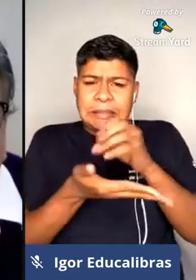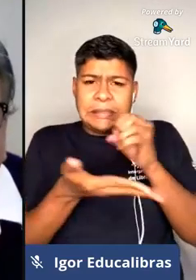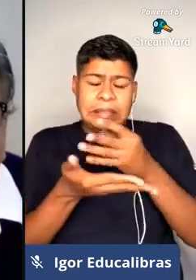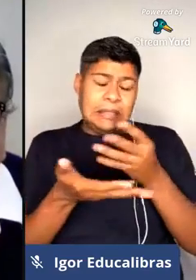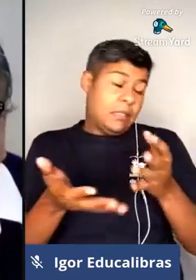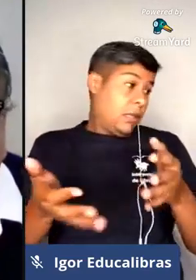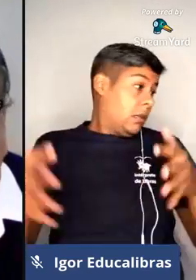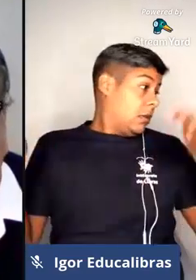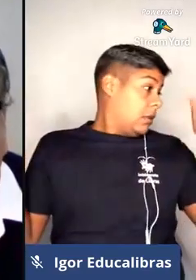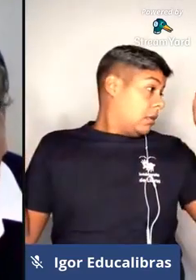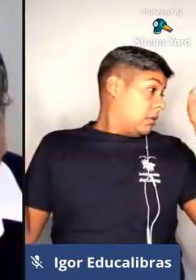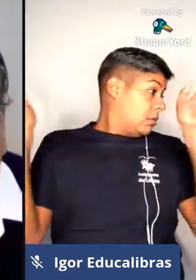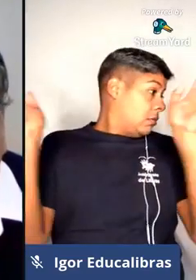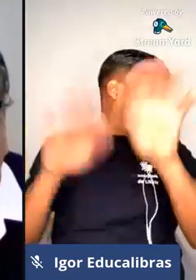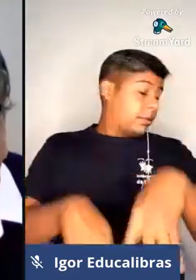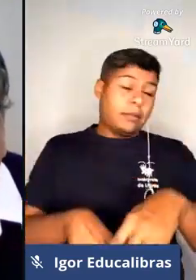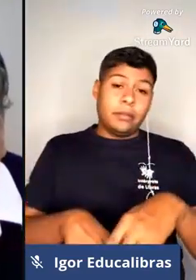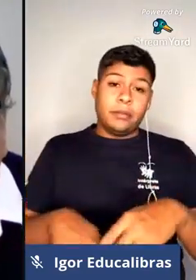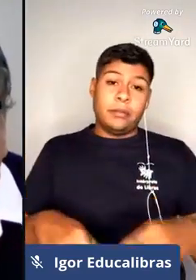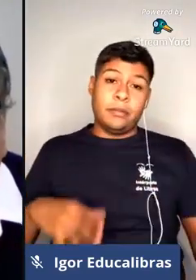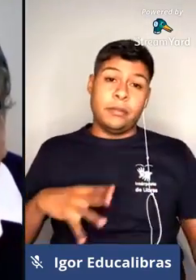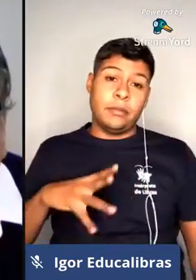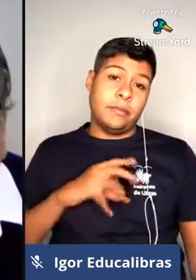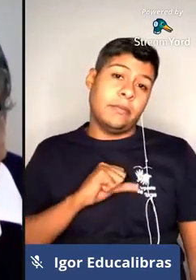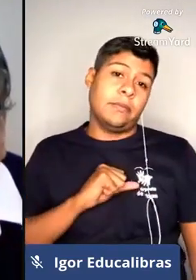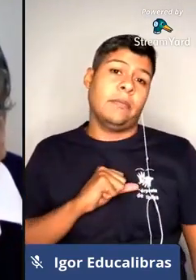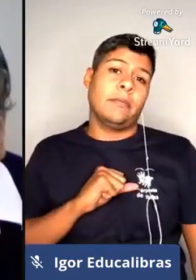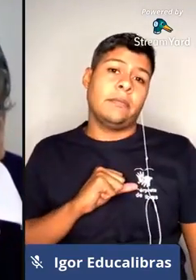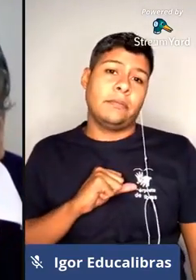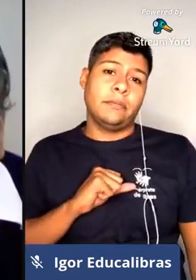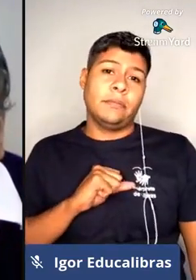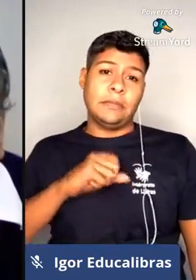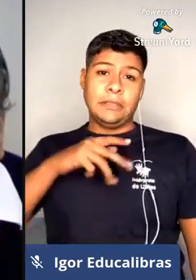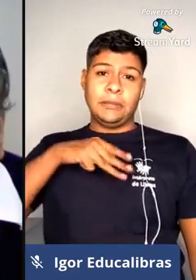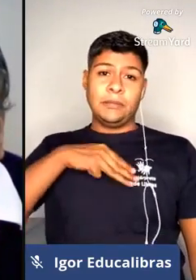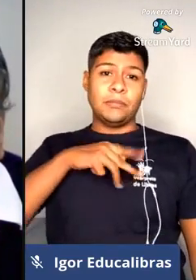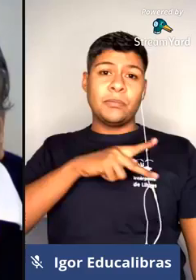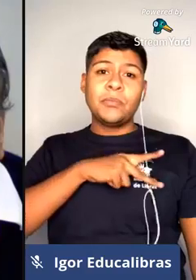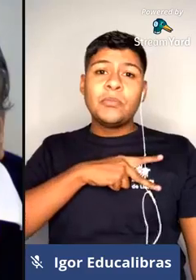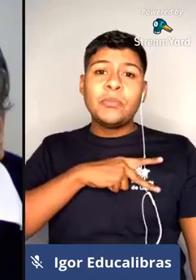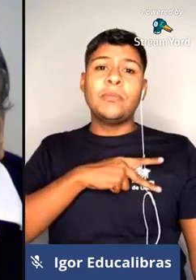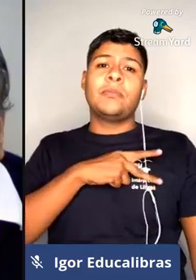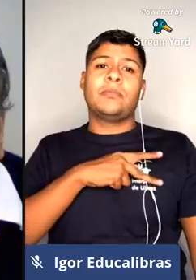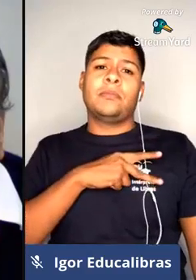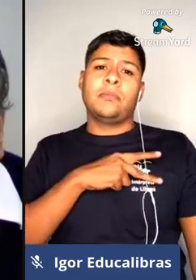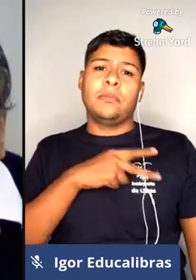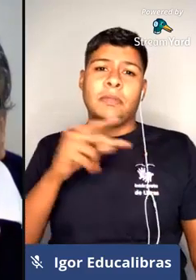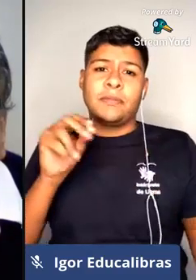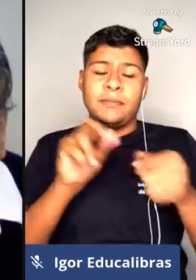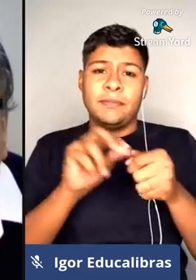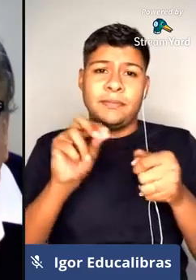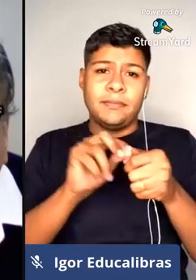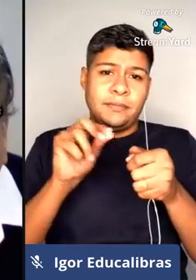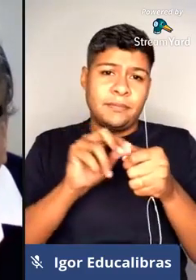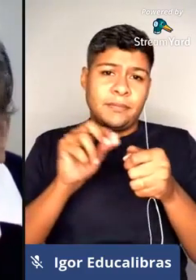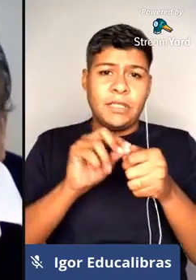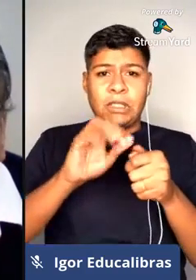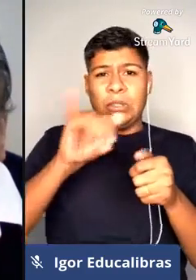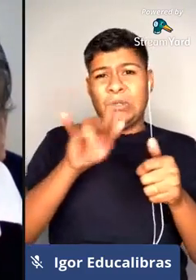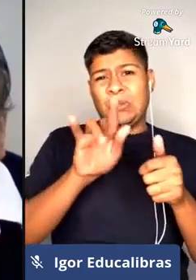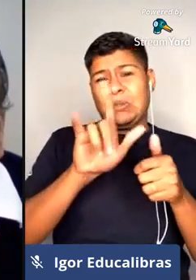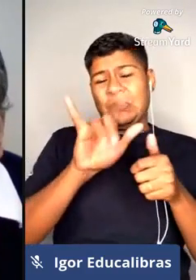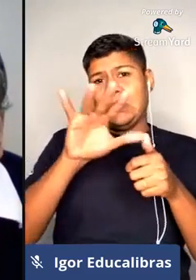era terrível. E ações do Ministério Público, né, ações de fazer, a figura do Dr. Júlio Botelho, um